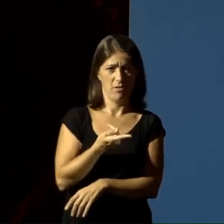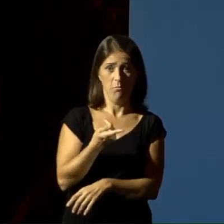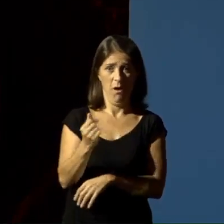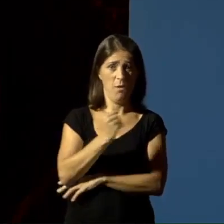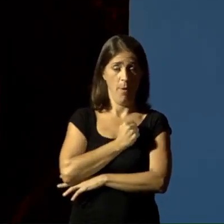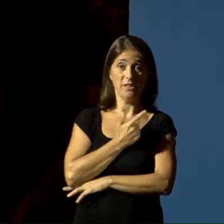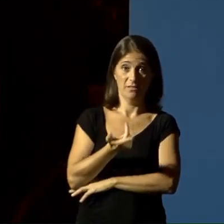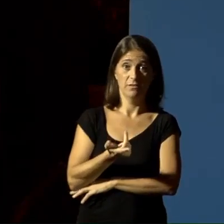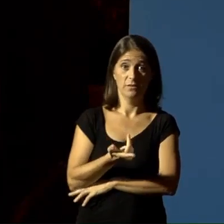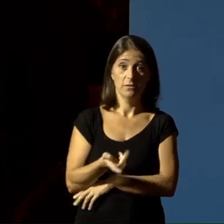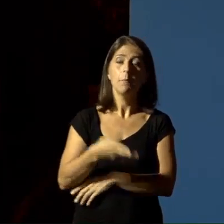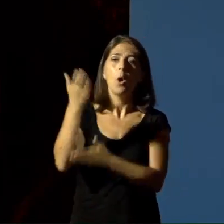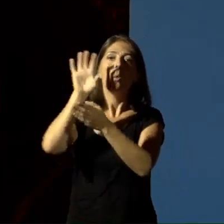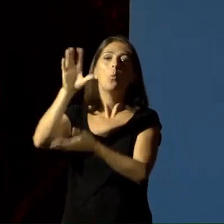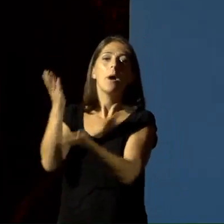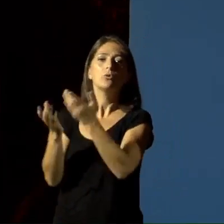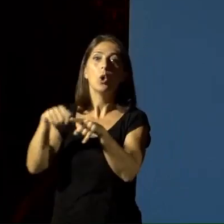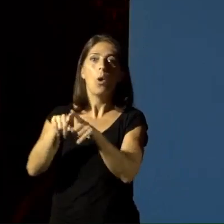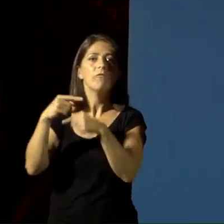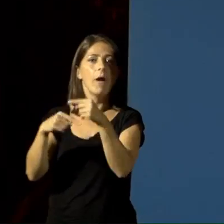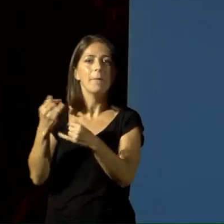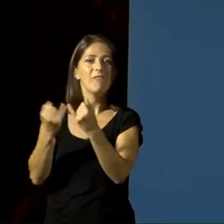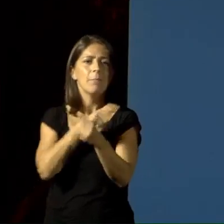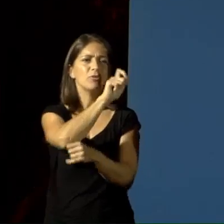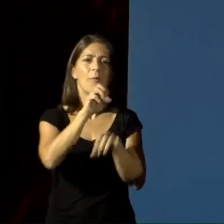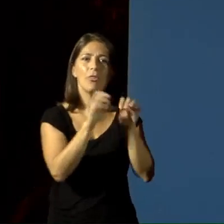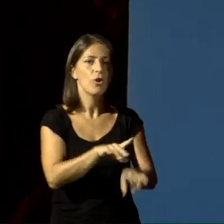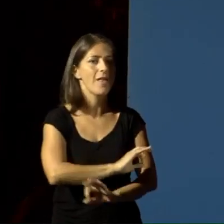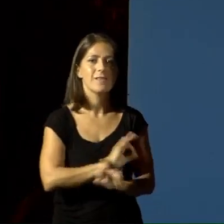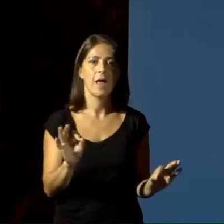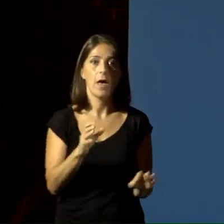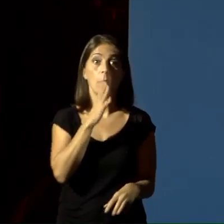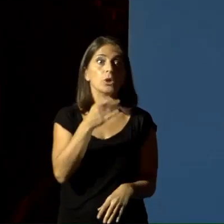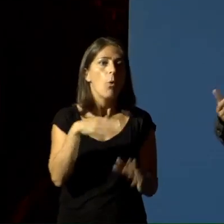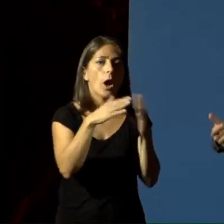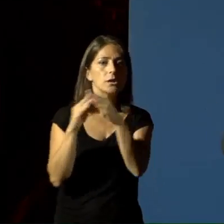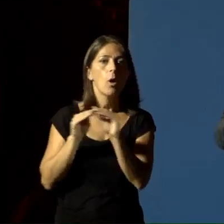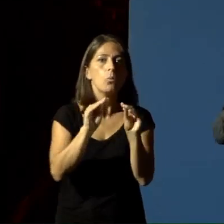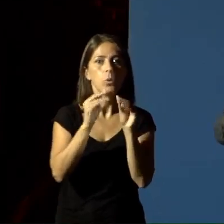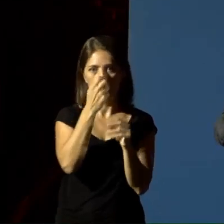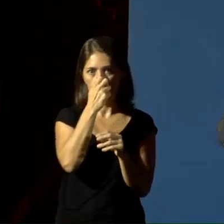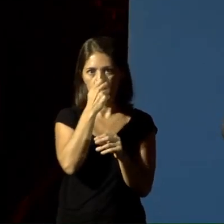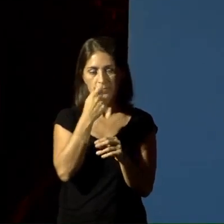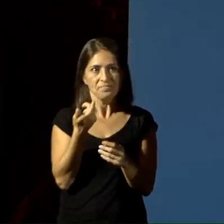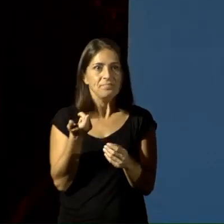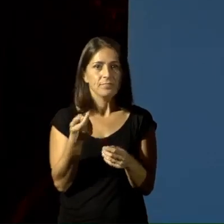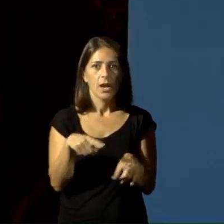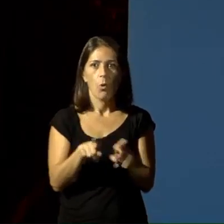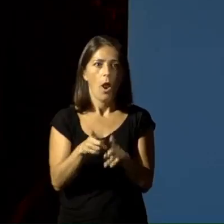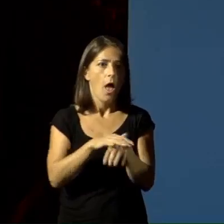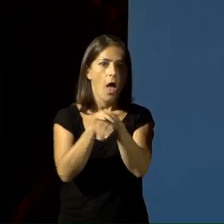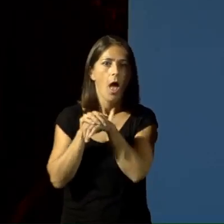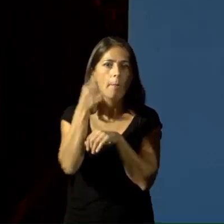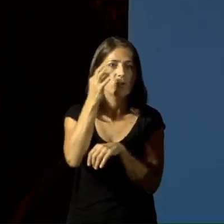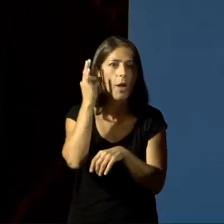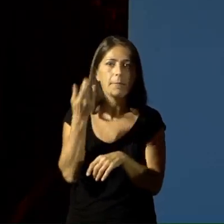xusto é unha gran familia que non deixa ninguén atrás, porque nas vosas casas, no voso proxecto de convivencia familiar, nos vosos amigas